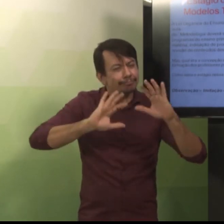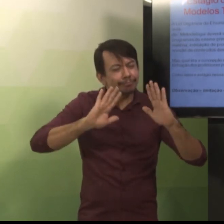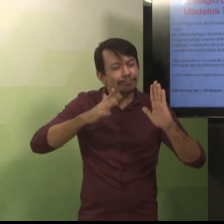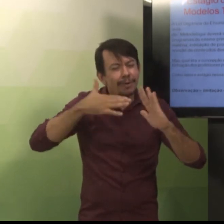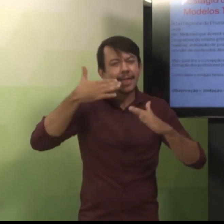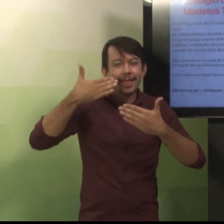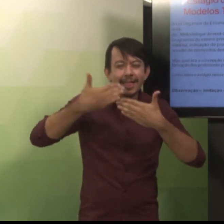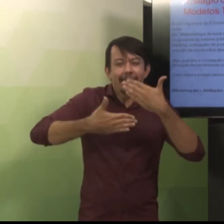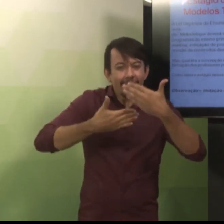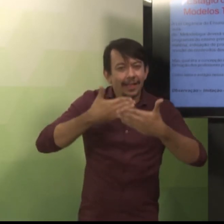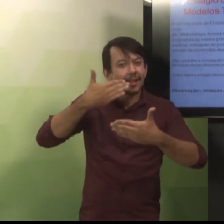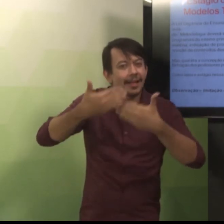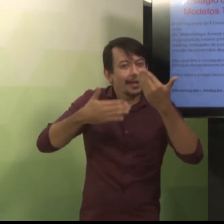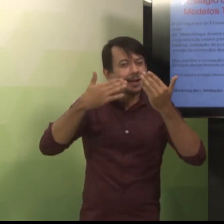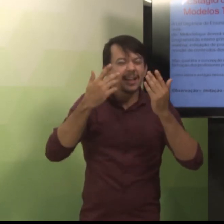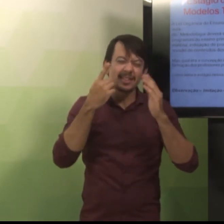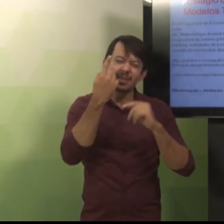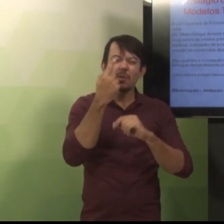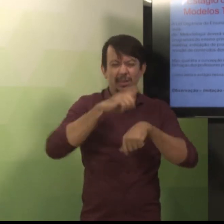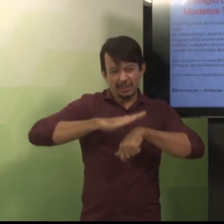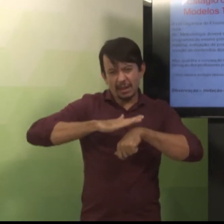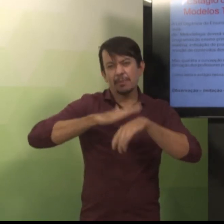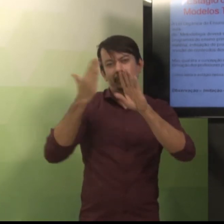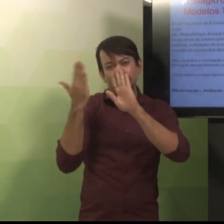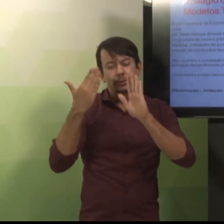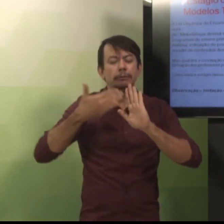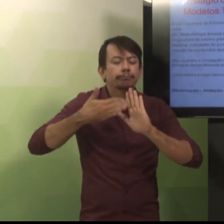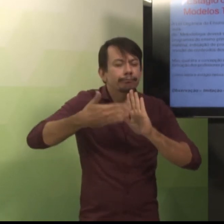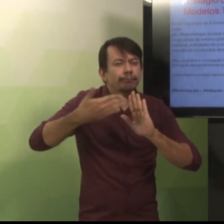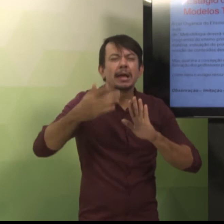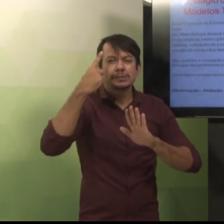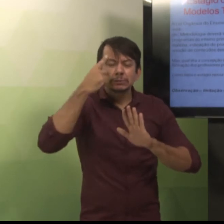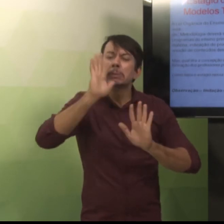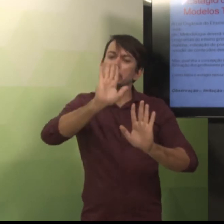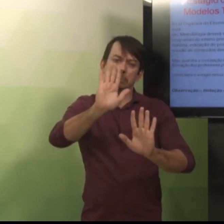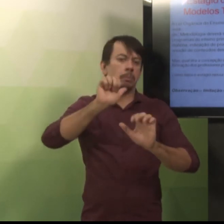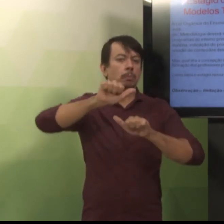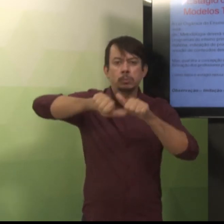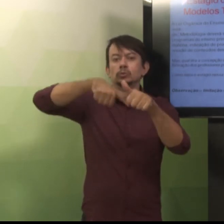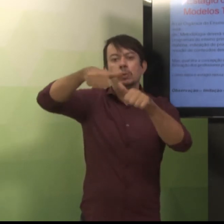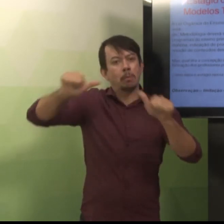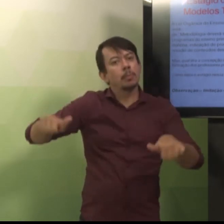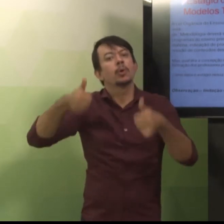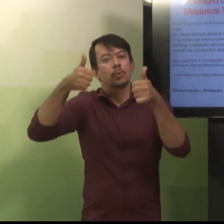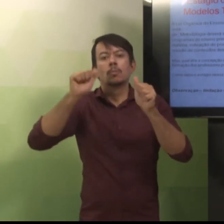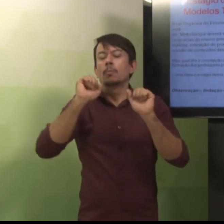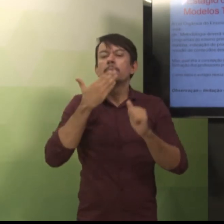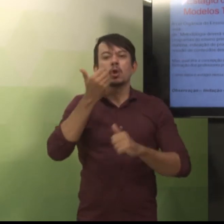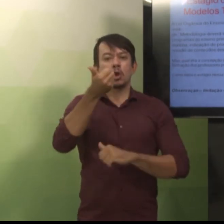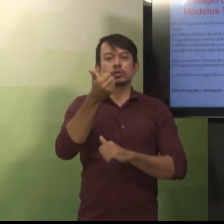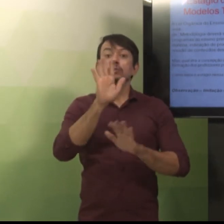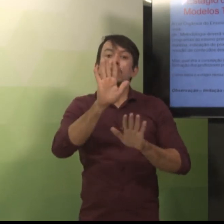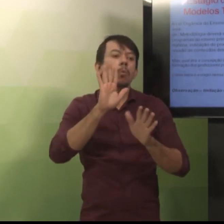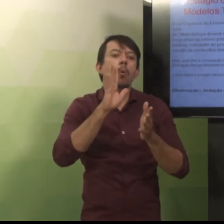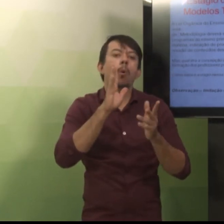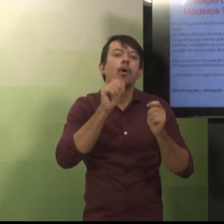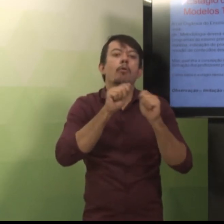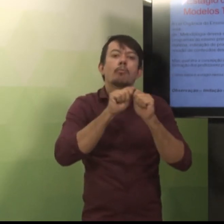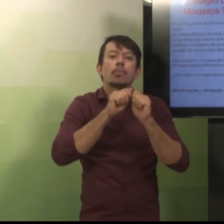grupos de pesquisadores começaram a pensar e mudou essa ideologia.